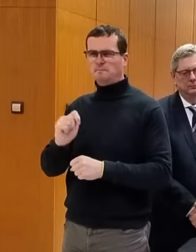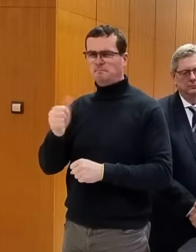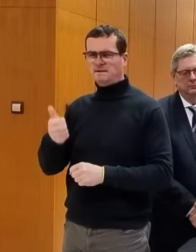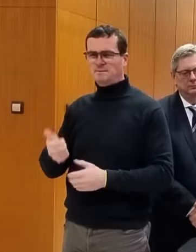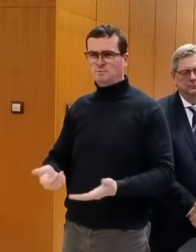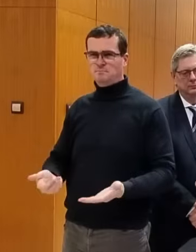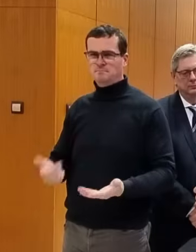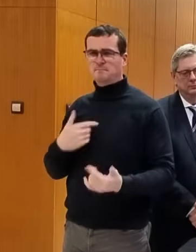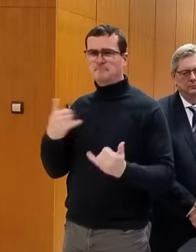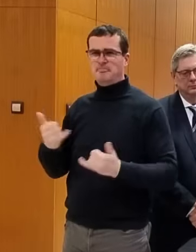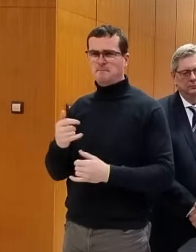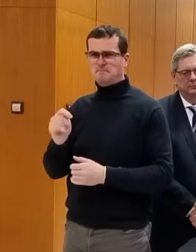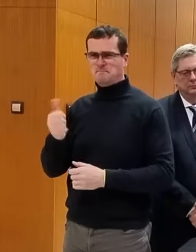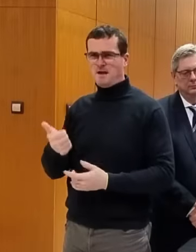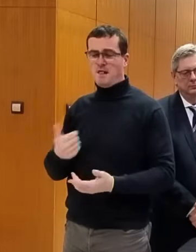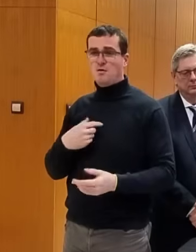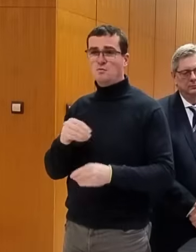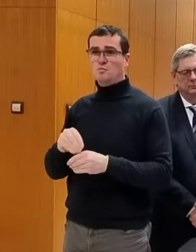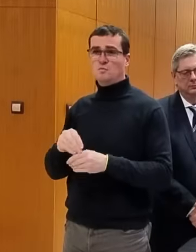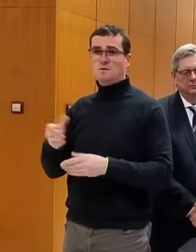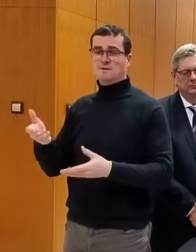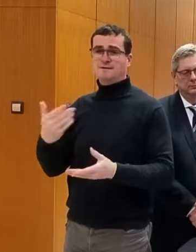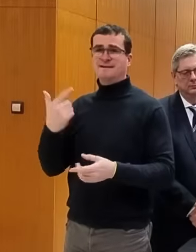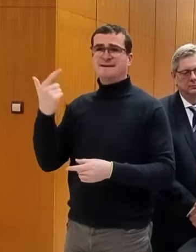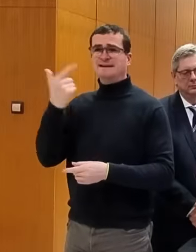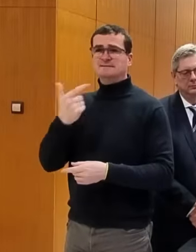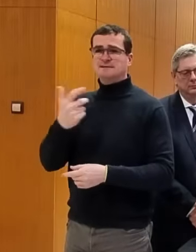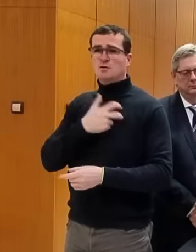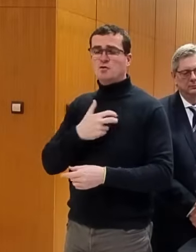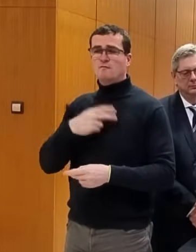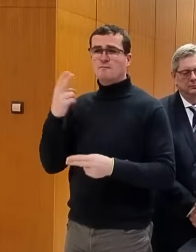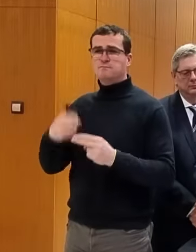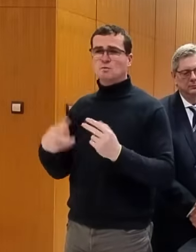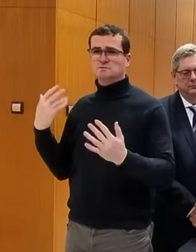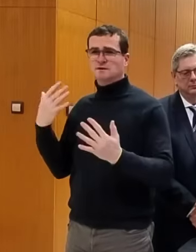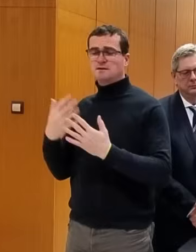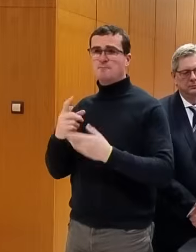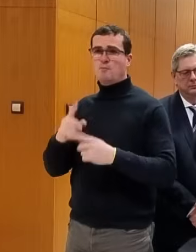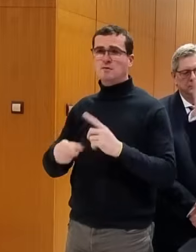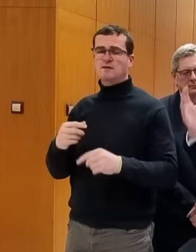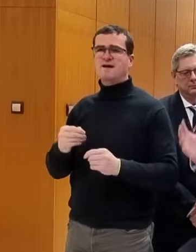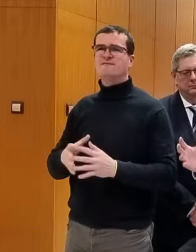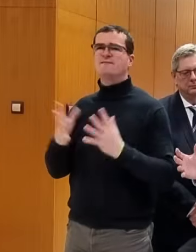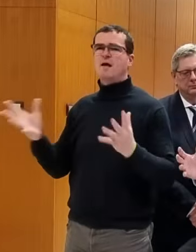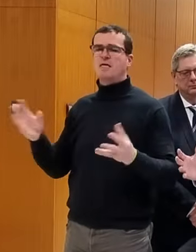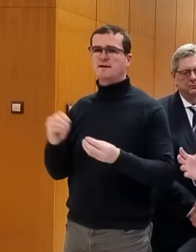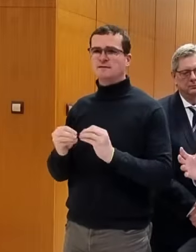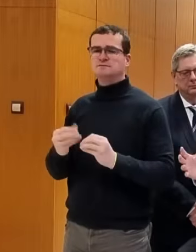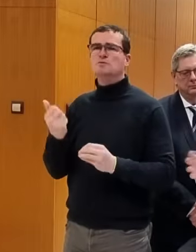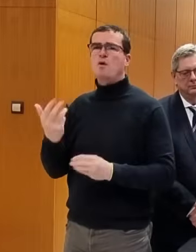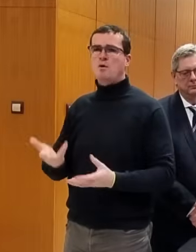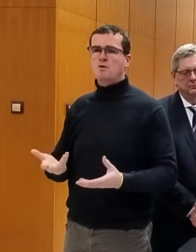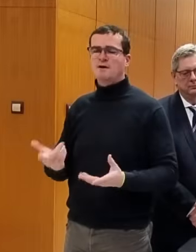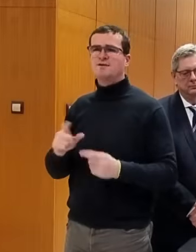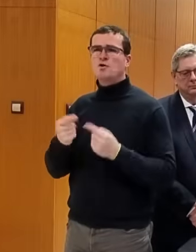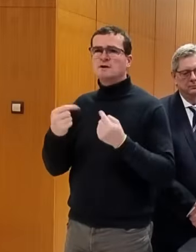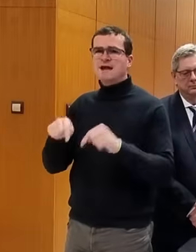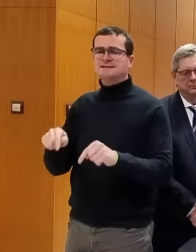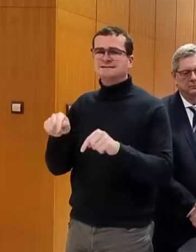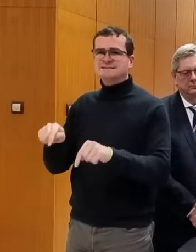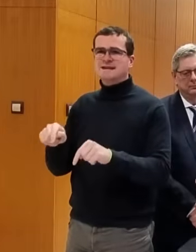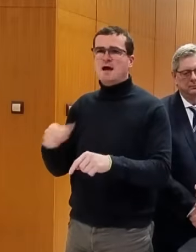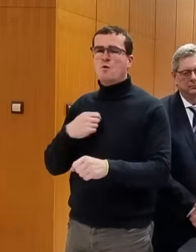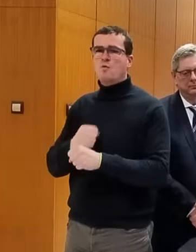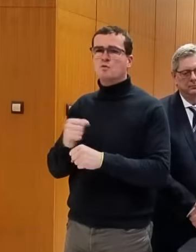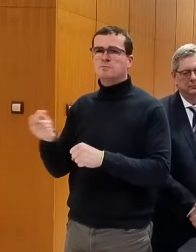minimum. Je naozaj minimum. Keď si zoberiete za 20 rokov posledných politike, koľko bolo veľkých kauz, ktorá z nich je tá,